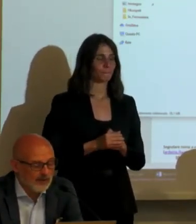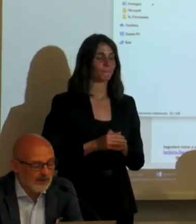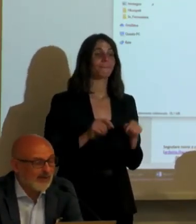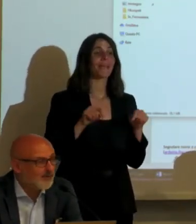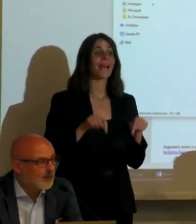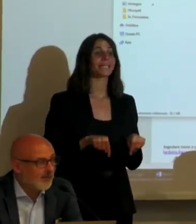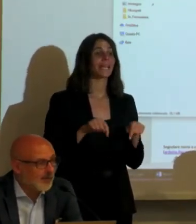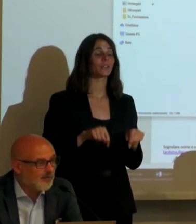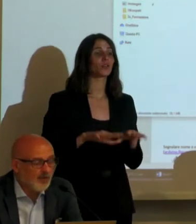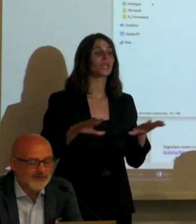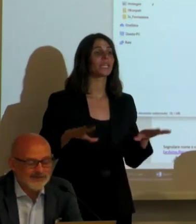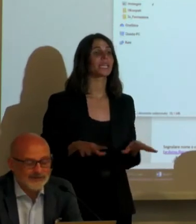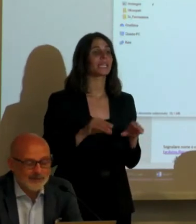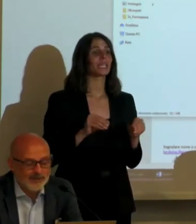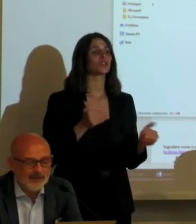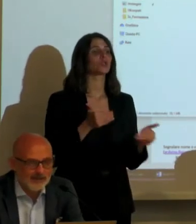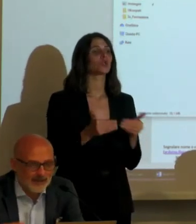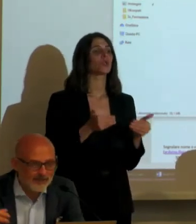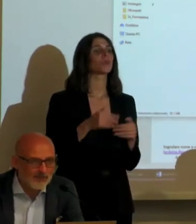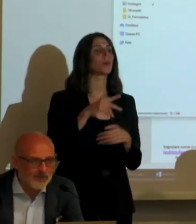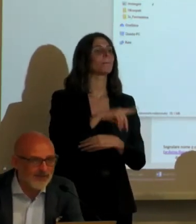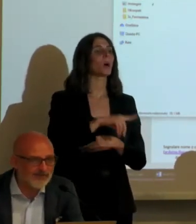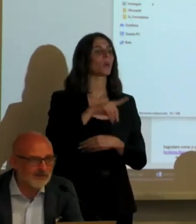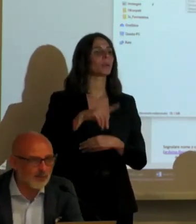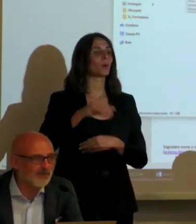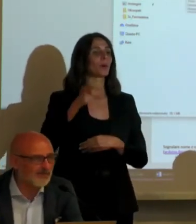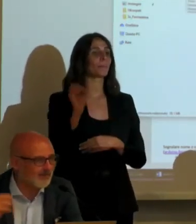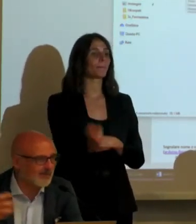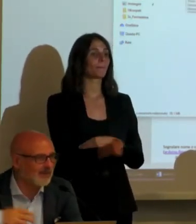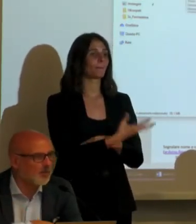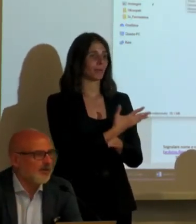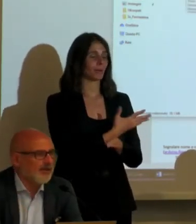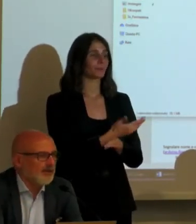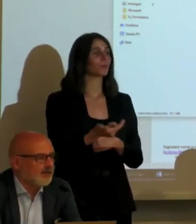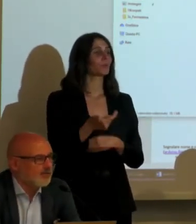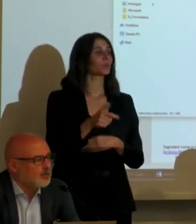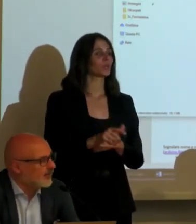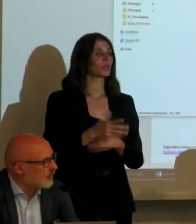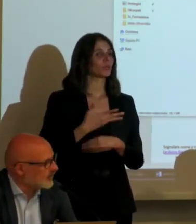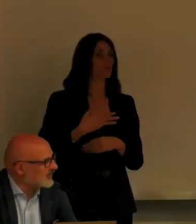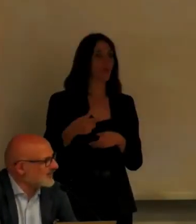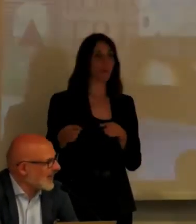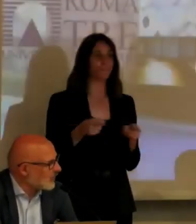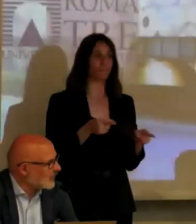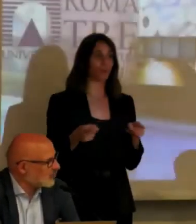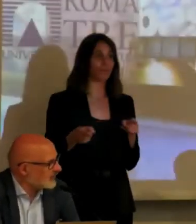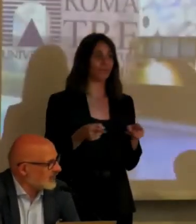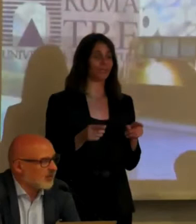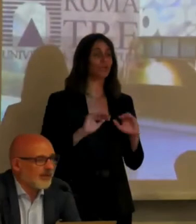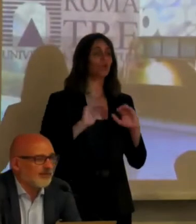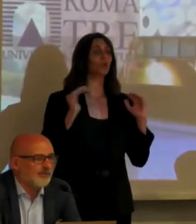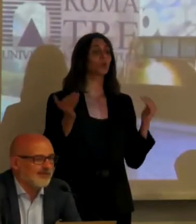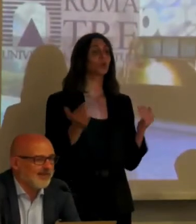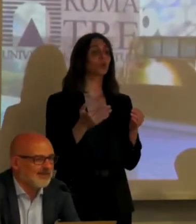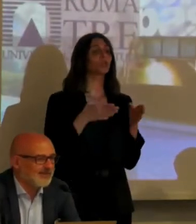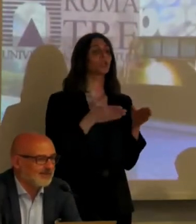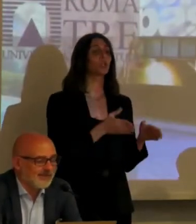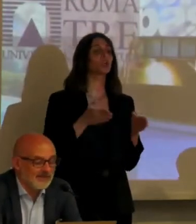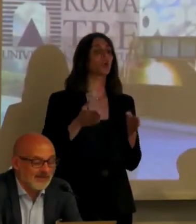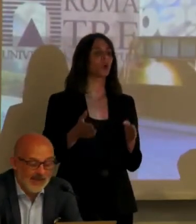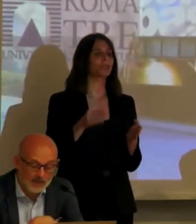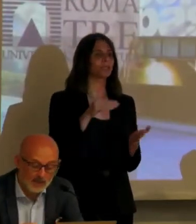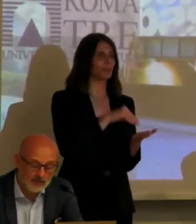un rapido PowerPoint perché avremo diversi momenti in cui tutti i corsi saranno qui presenti